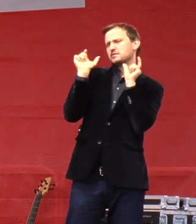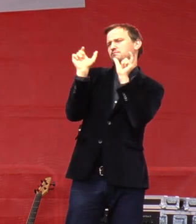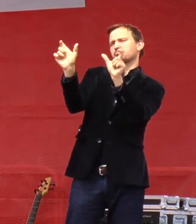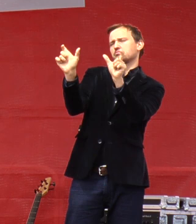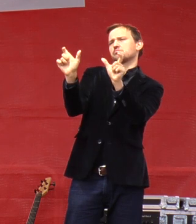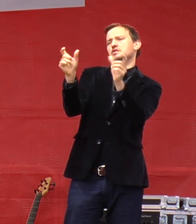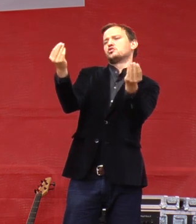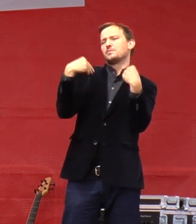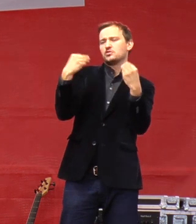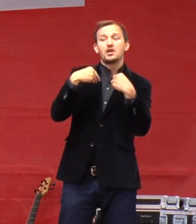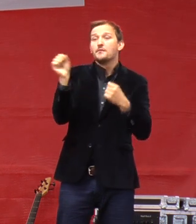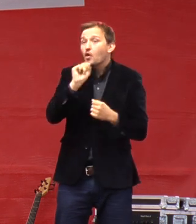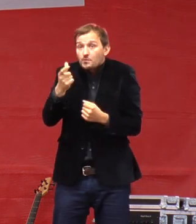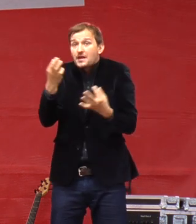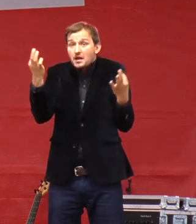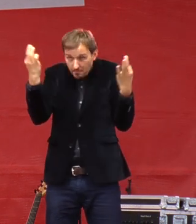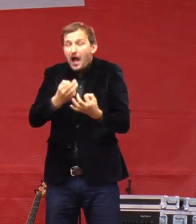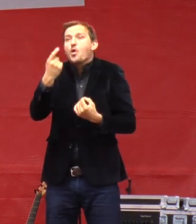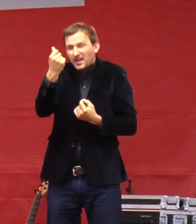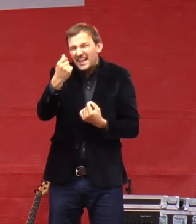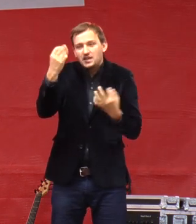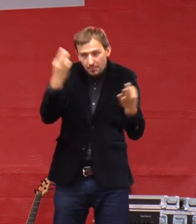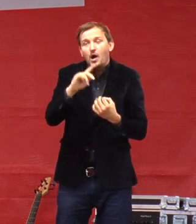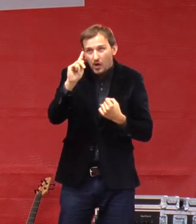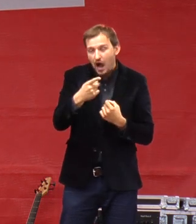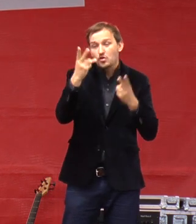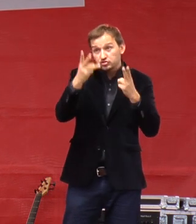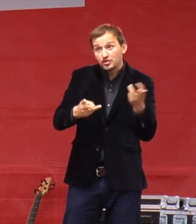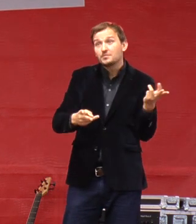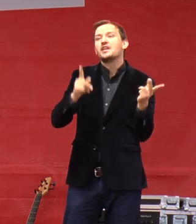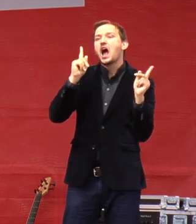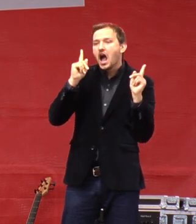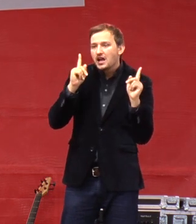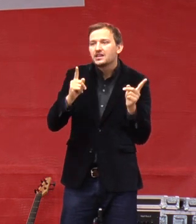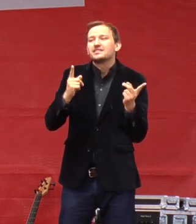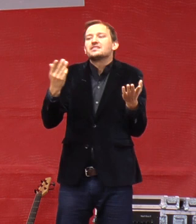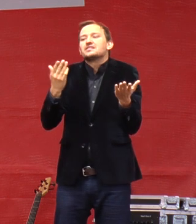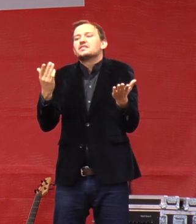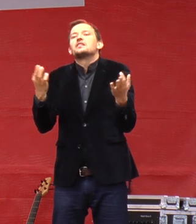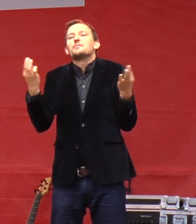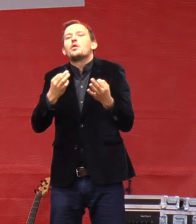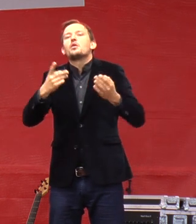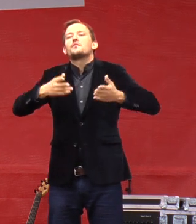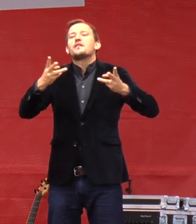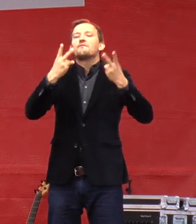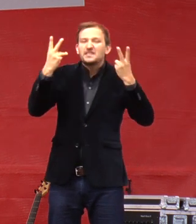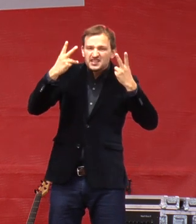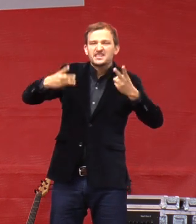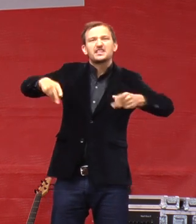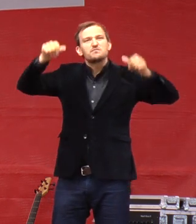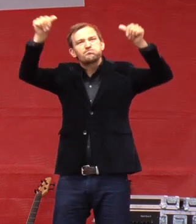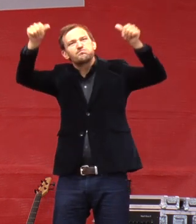angenommen. Und das liegt nicht daran, dass wir das Geld nicht gebrauchen könnten. Also ich würde schon gerne sozusagen Großanzeigen für wichtige Ideen